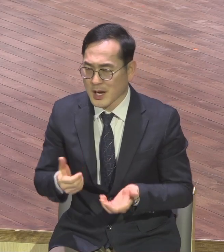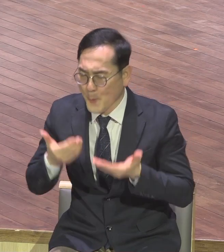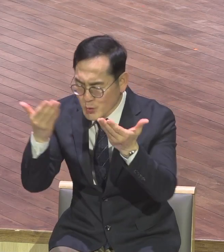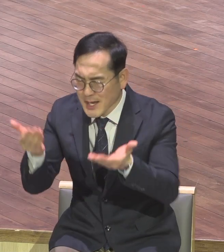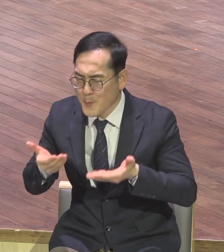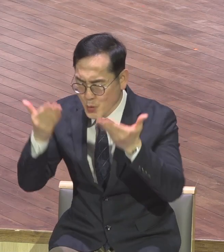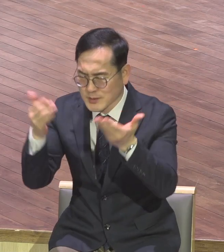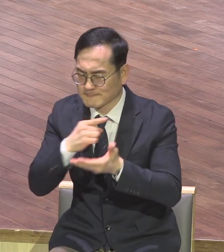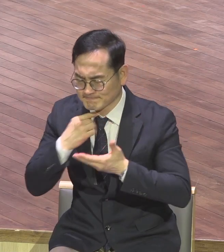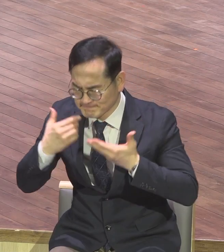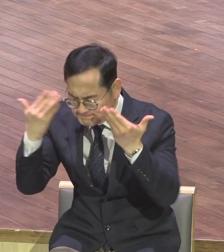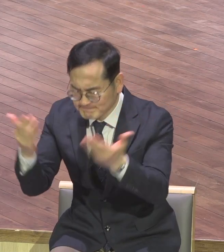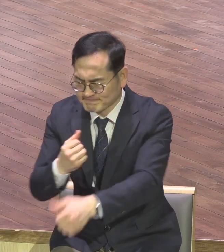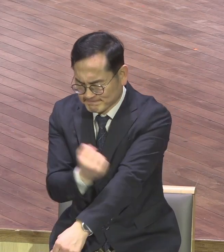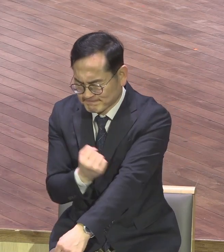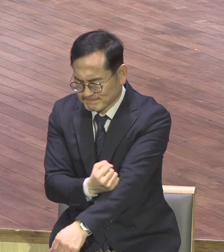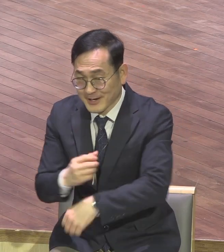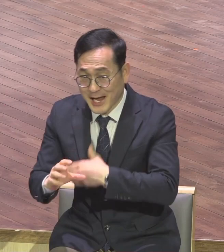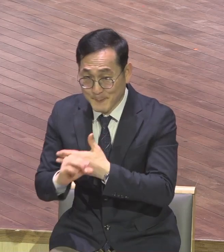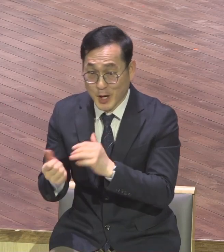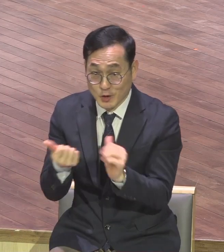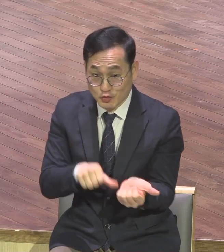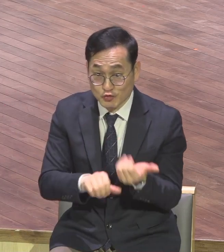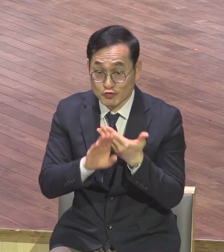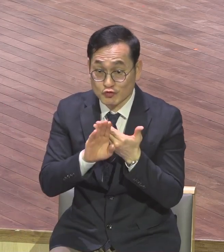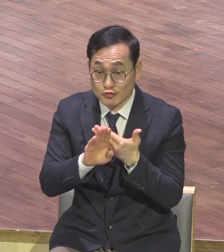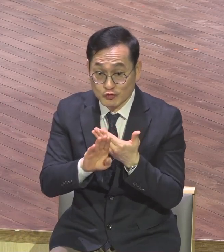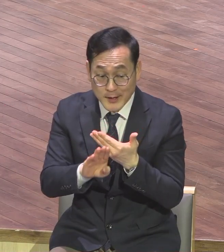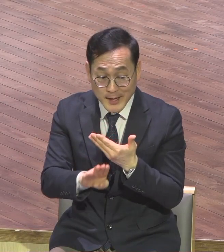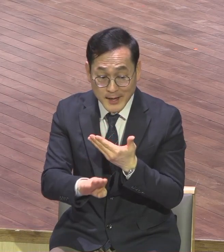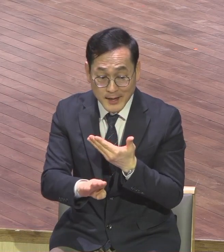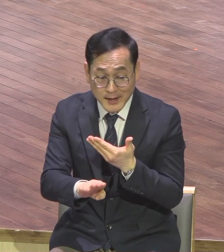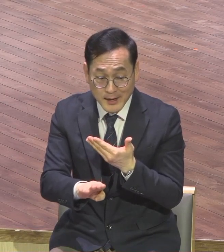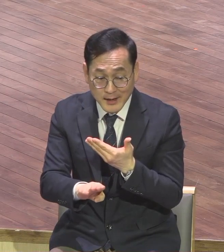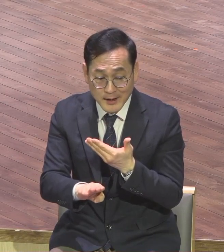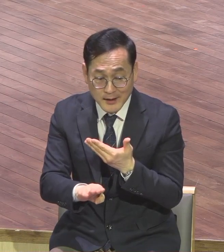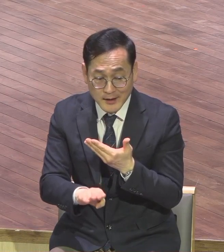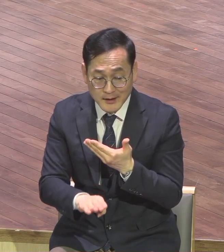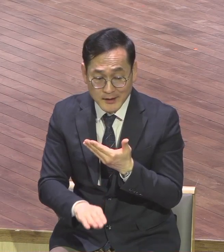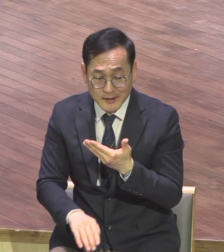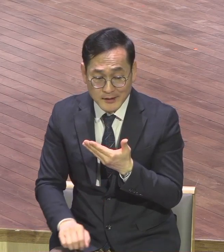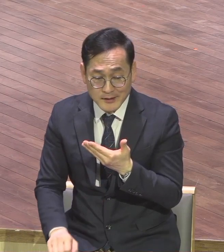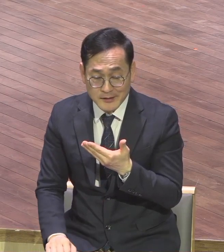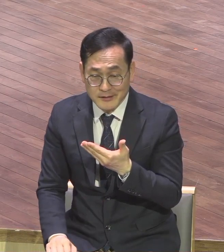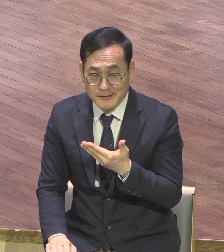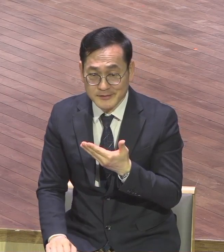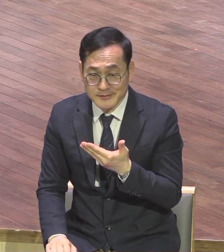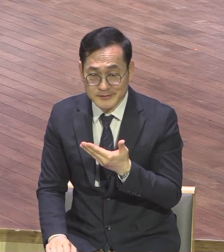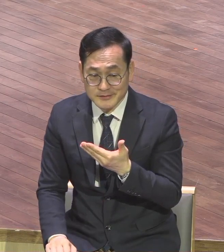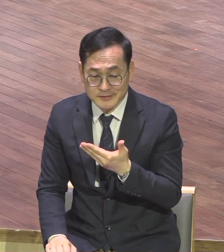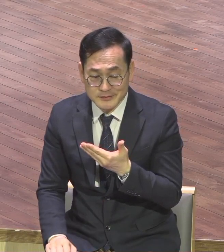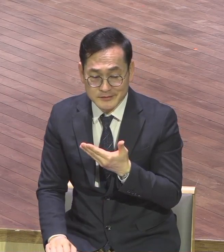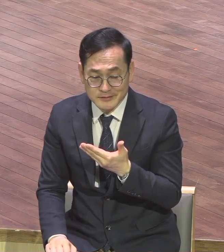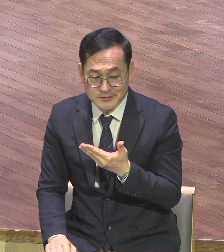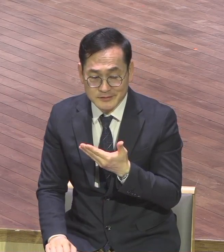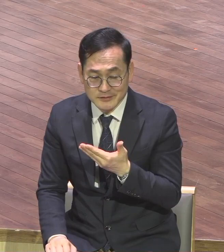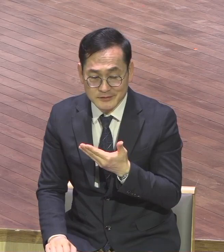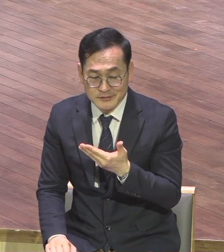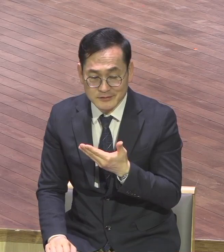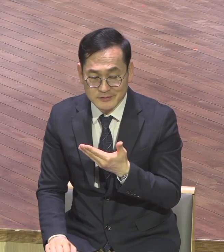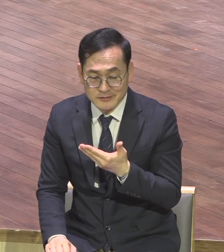하면 사후 구원설까지 말합니다. 죽었는데 안 믿고 죽었는데 자녀들이 후손들이 잘하면 또